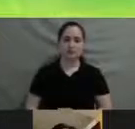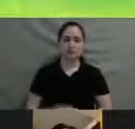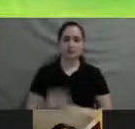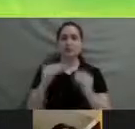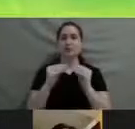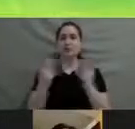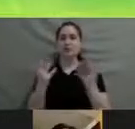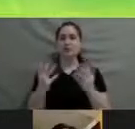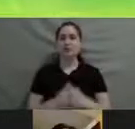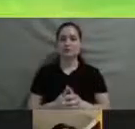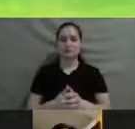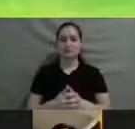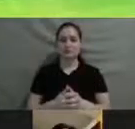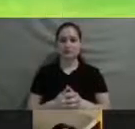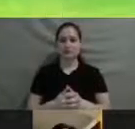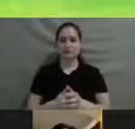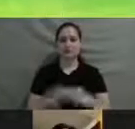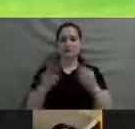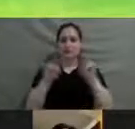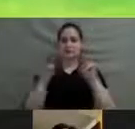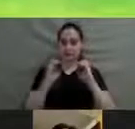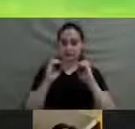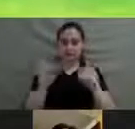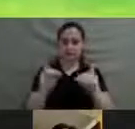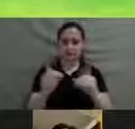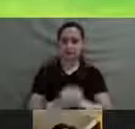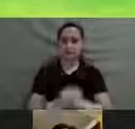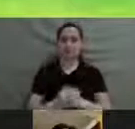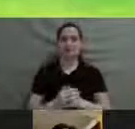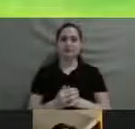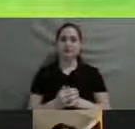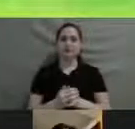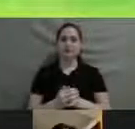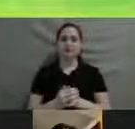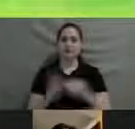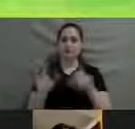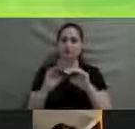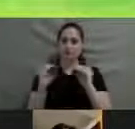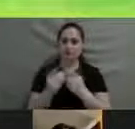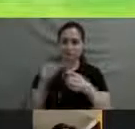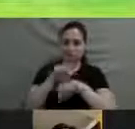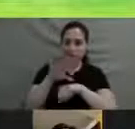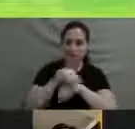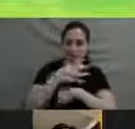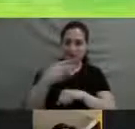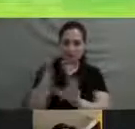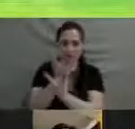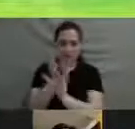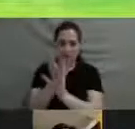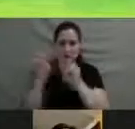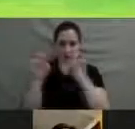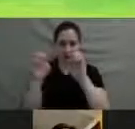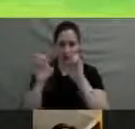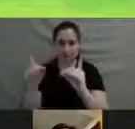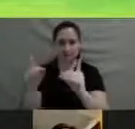más. El Ministerio de Educación, la Dirección de Orientación y Psicología del Ministerio,